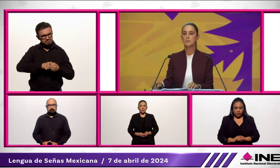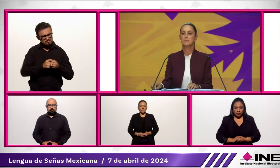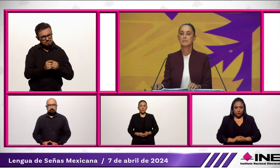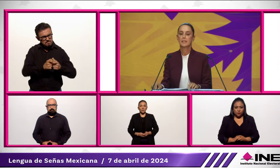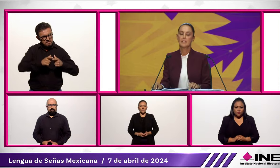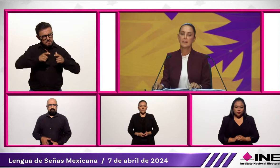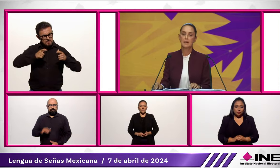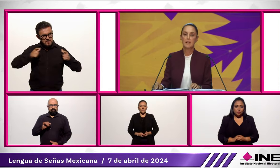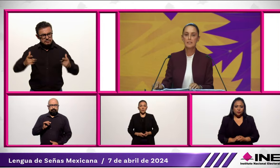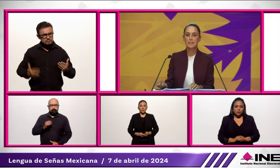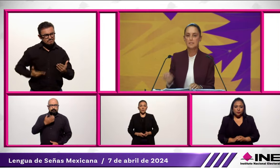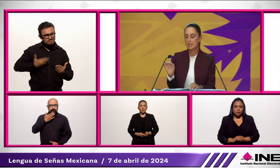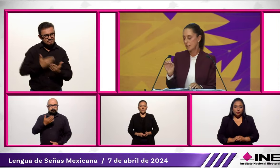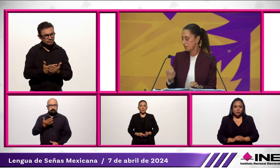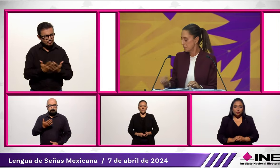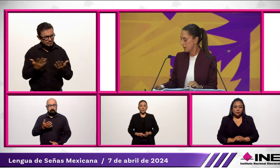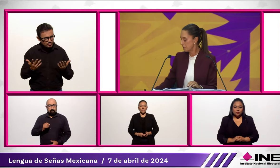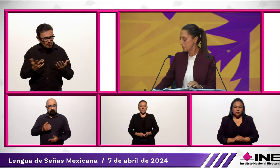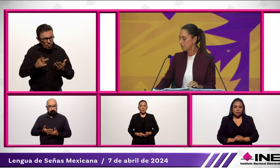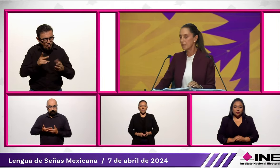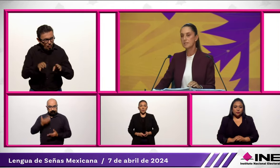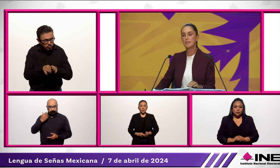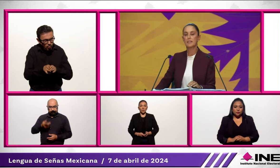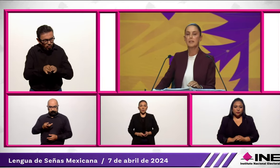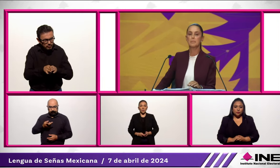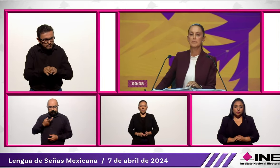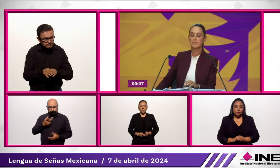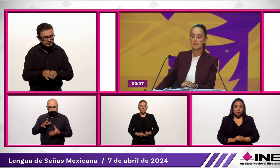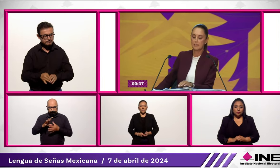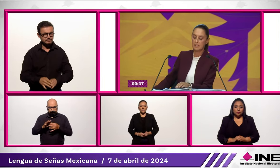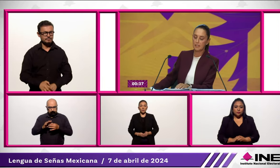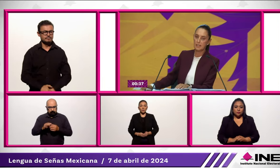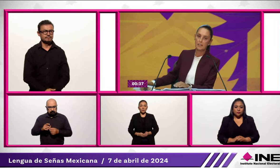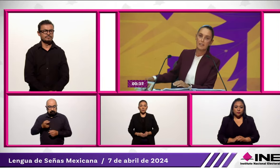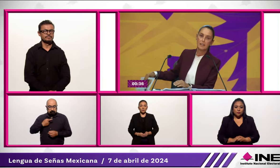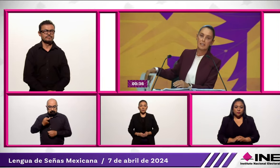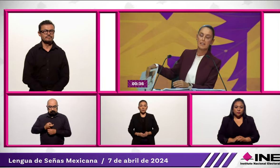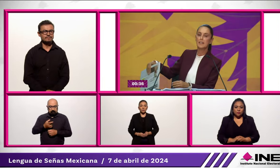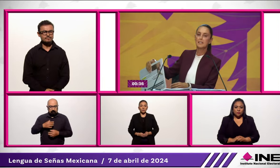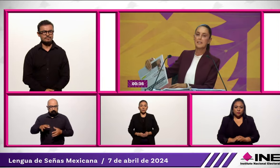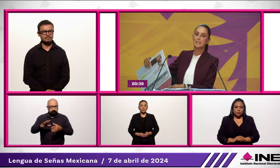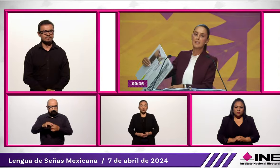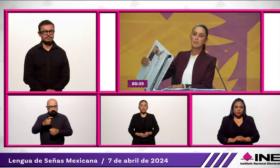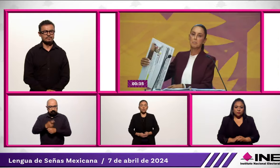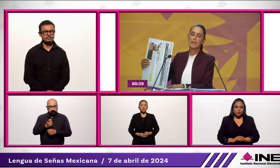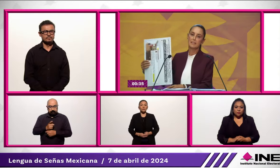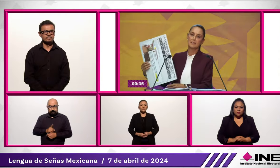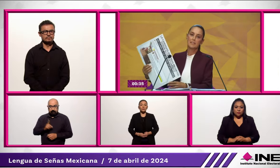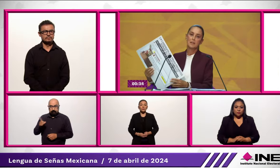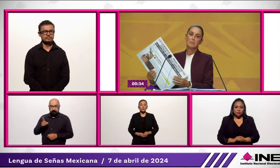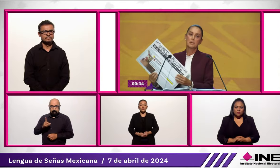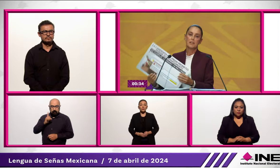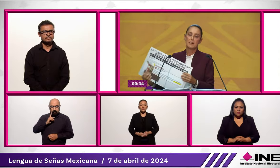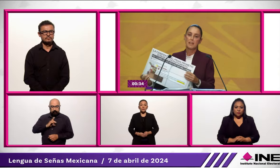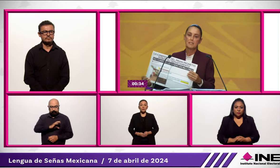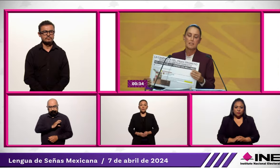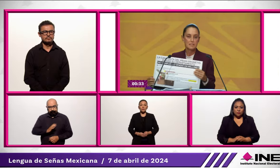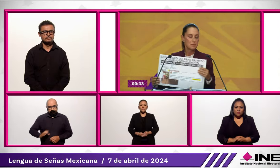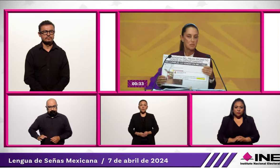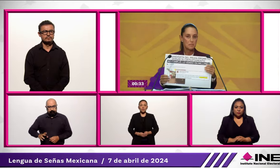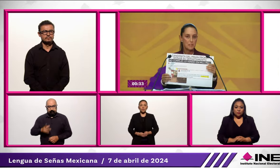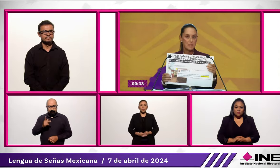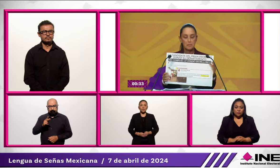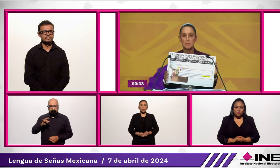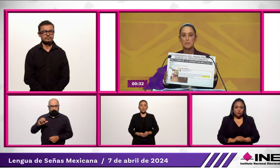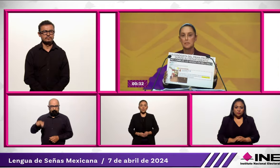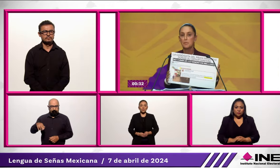Sí, cómo no. Antes de tomar la pregunta, quisiera nada más decir que aquí la candidata del PRIAN, pues la verdad es que